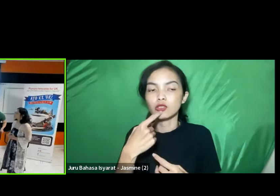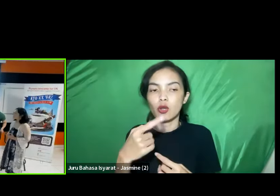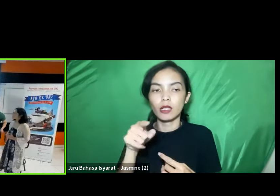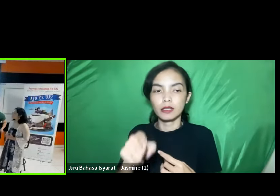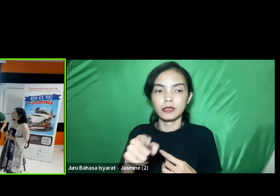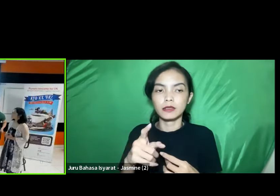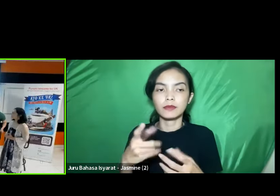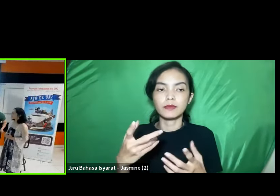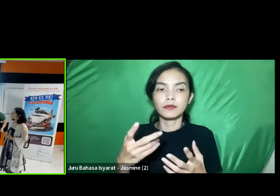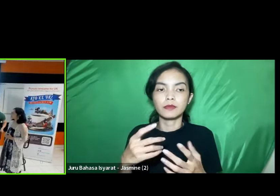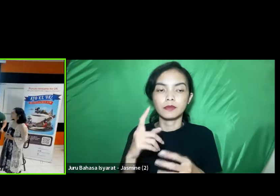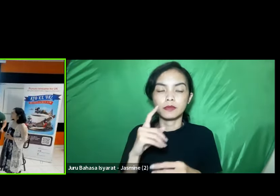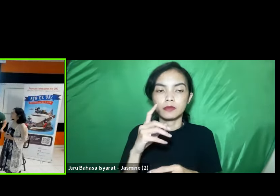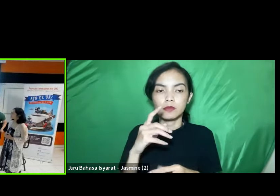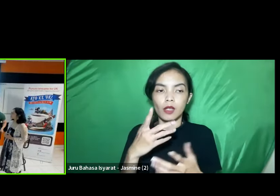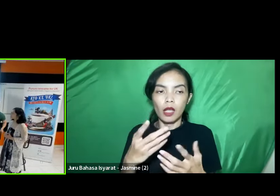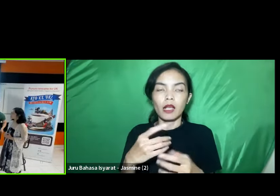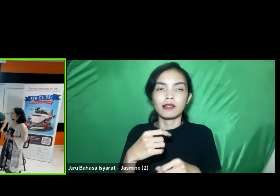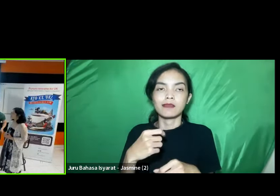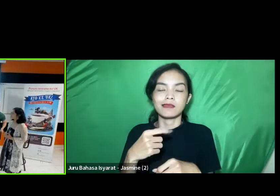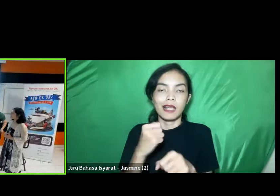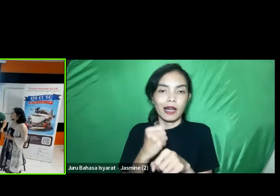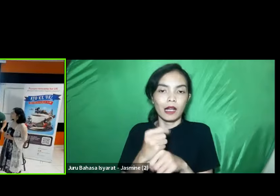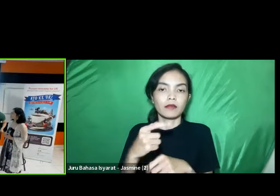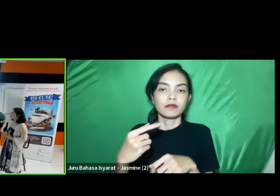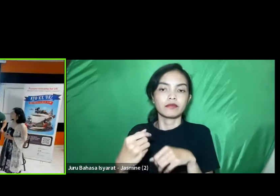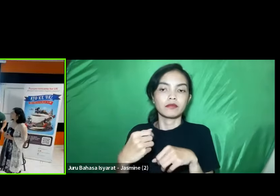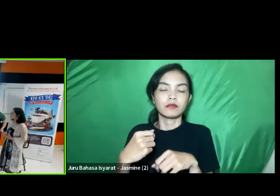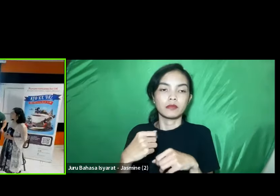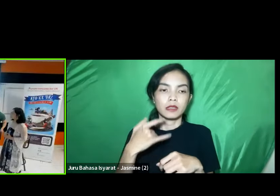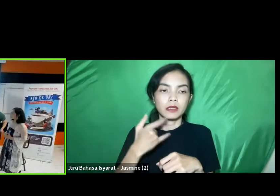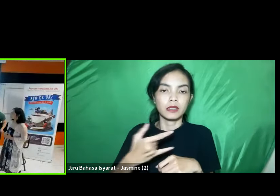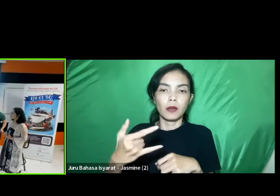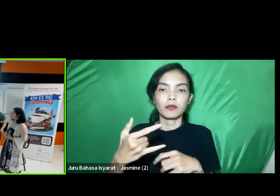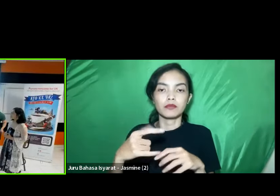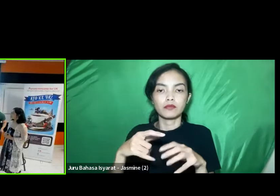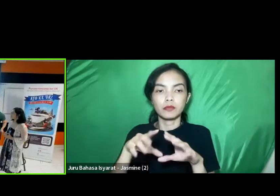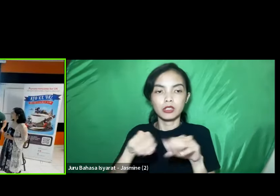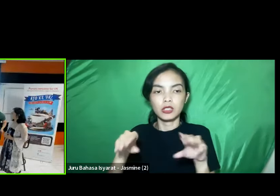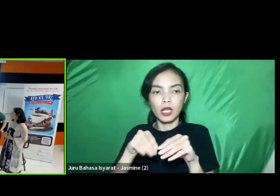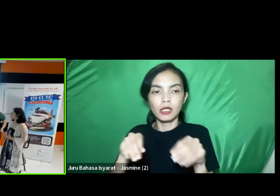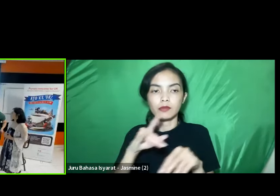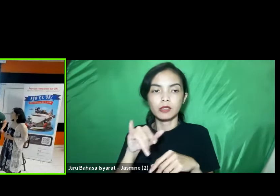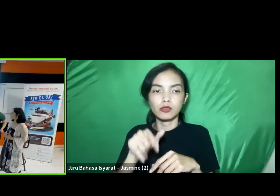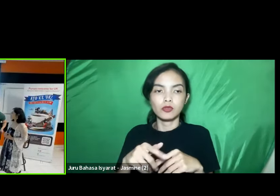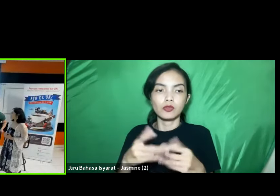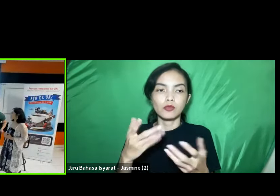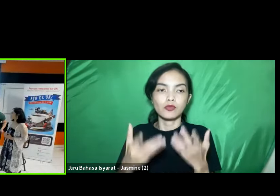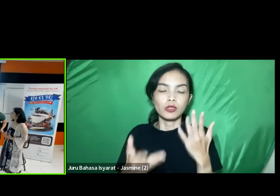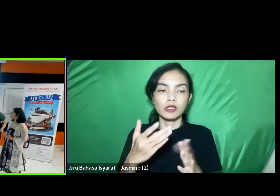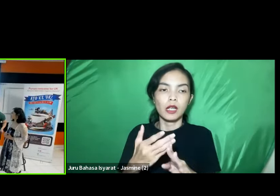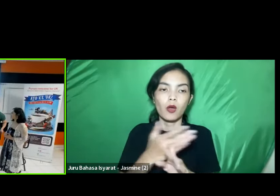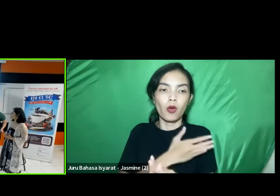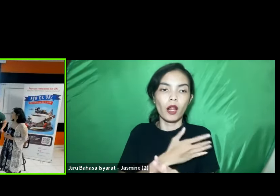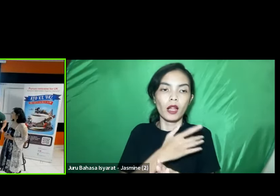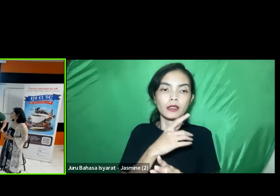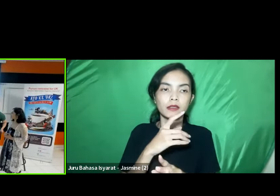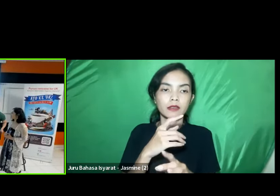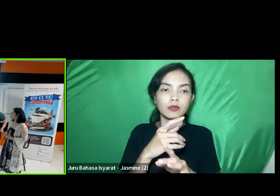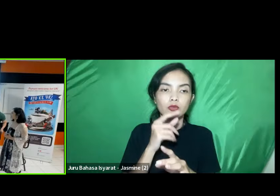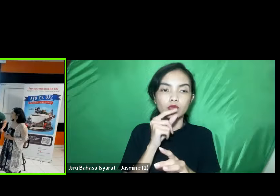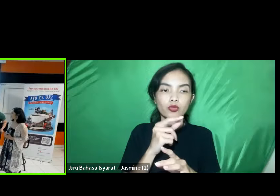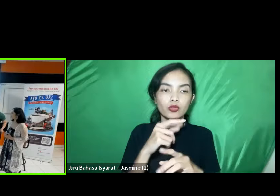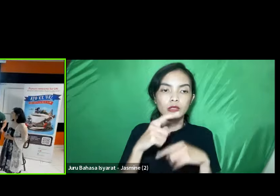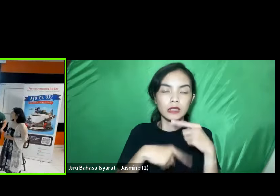e oleh karenanya makanya saya konsisten nih saya juga tetap kerja di sini bla bla bla walaupun itu tuh awalannya adalah cerita yang